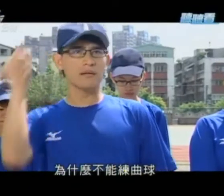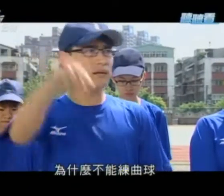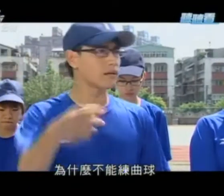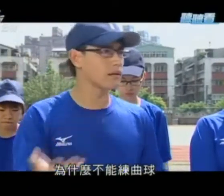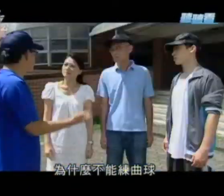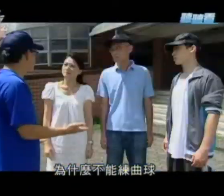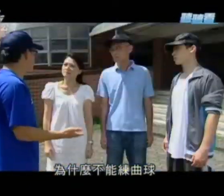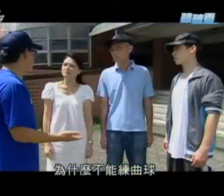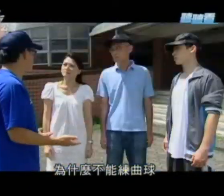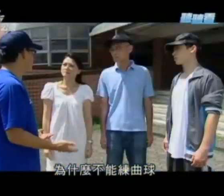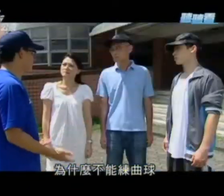曲球？